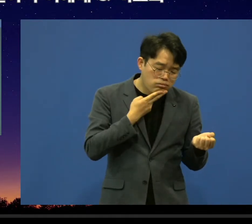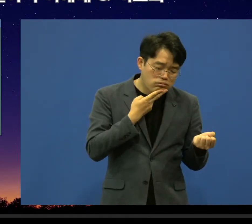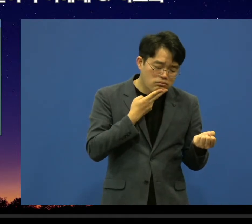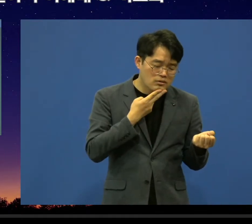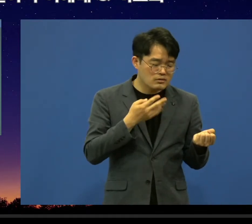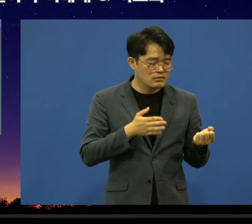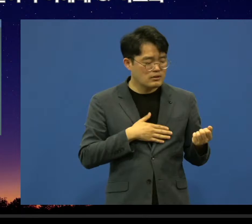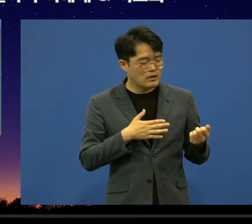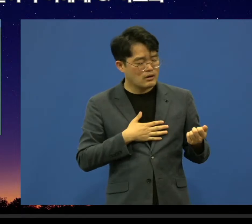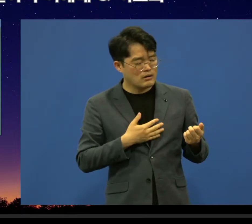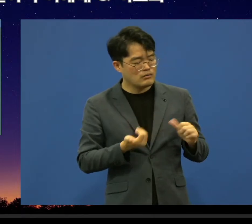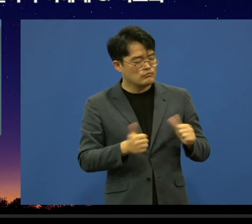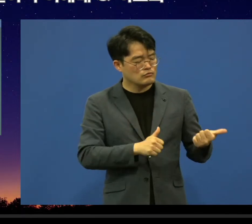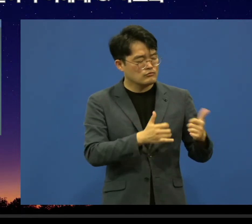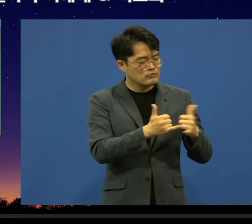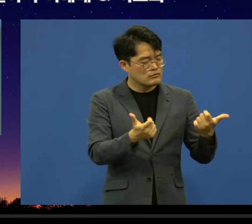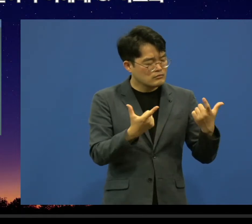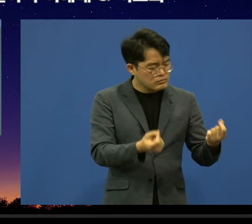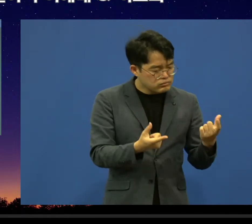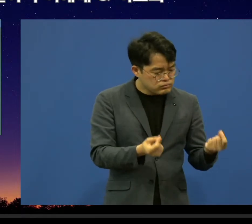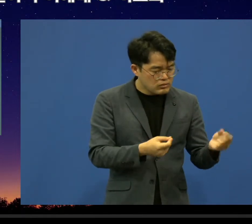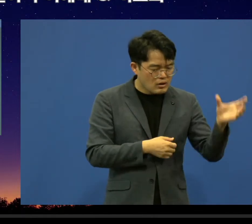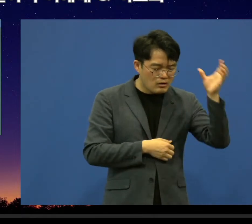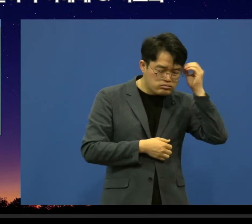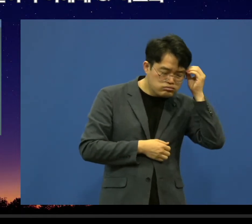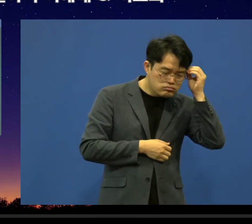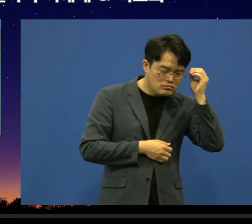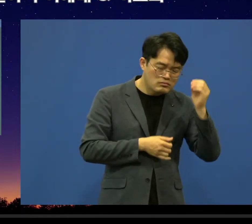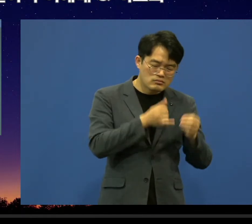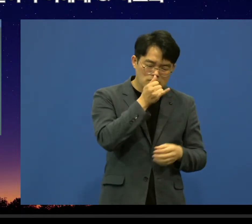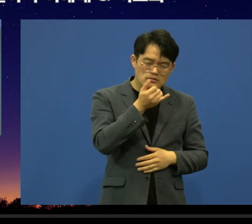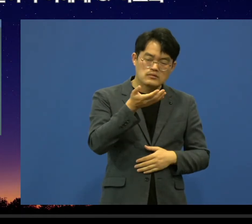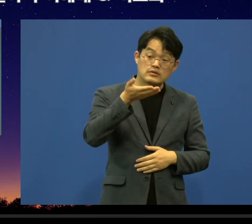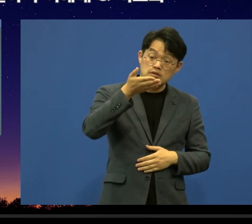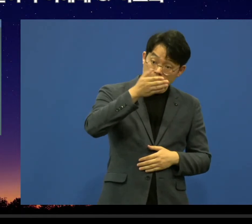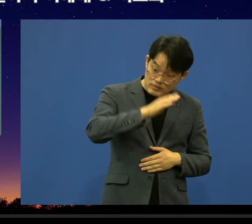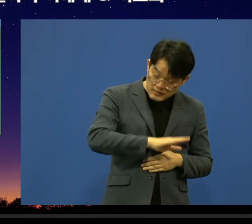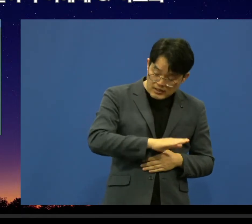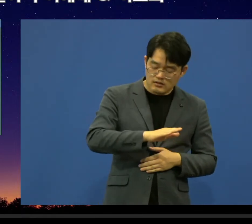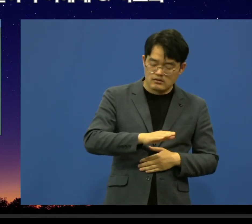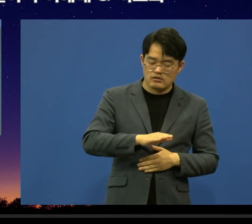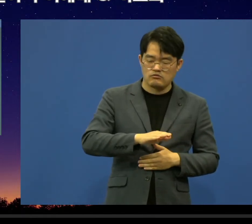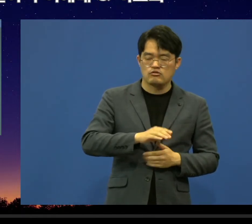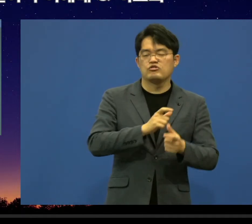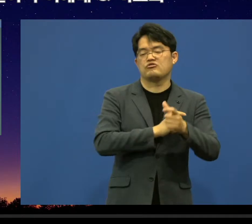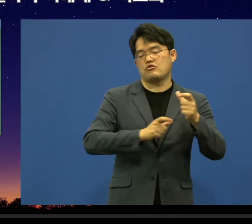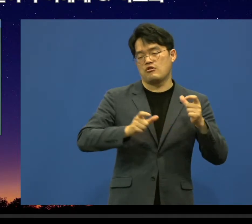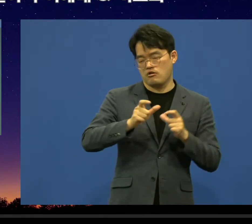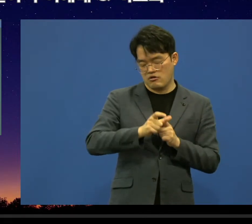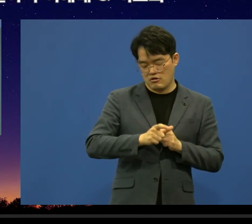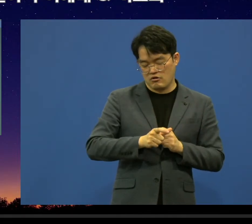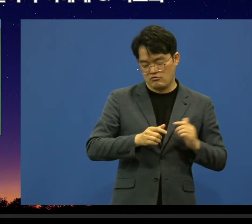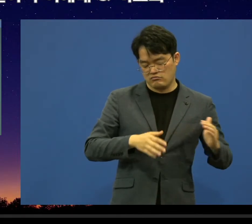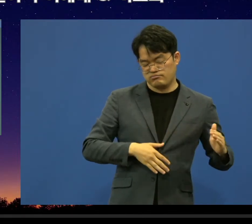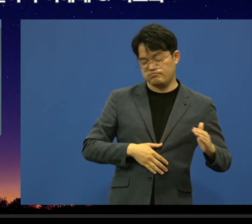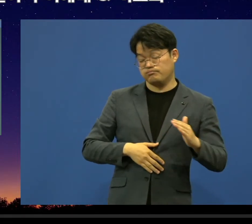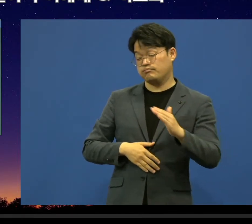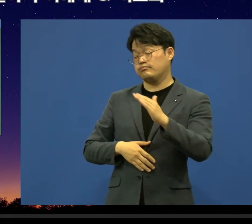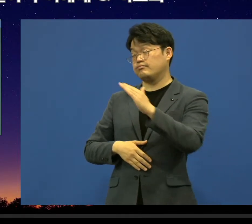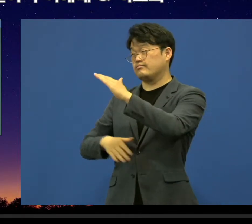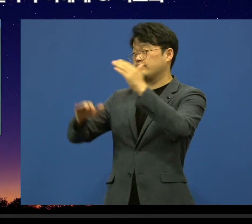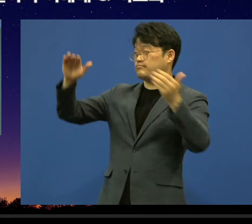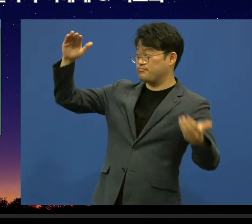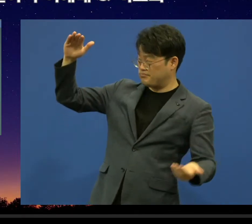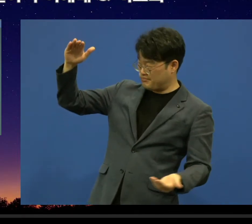보이는 것뿐입니다. 아직 그때가 안 온 것뿐이에요. 예수 믿은 후 신자는 어떤